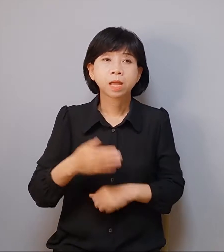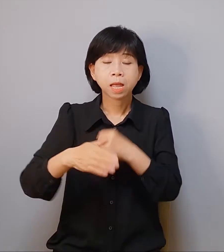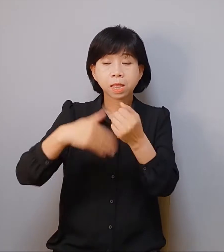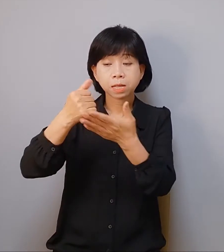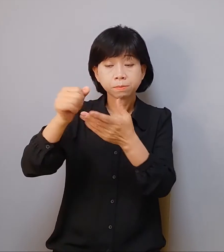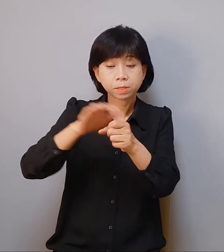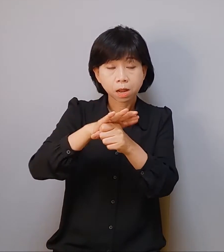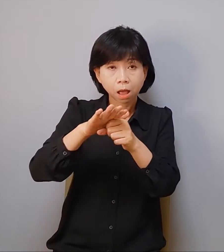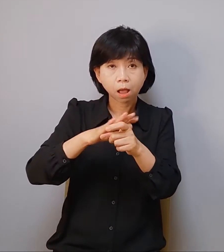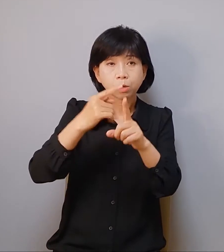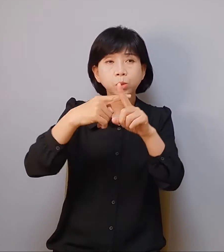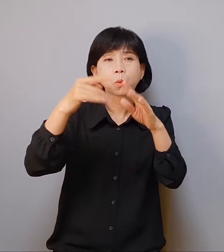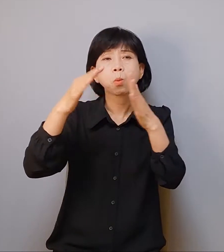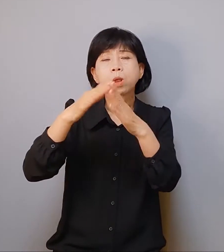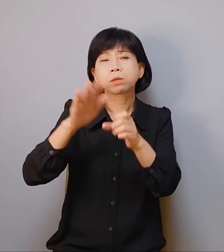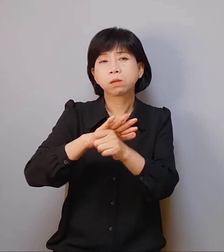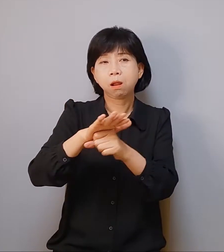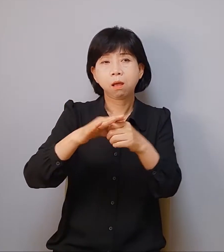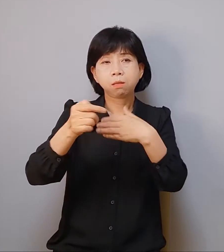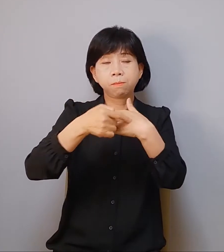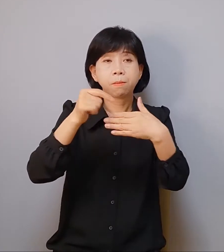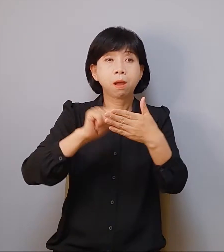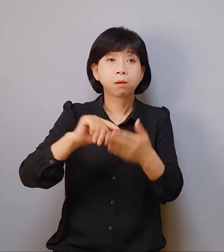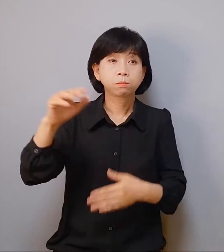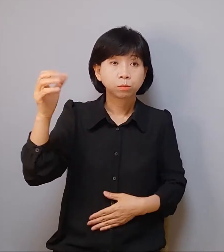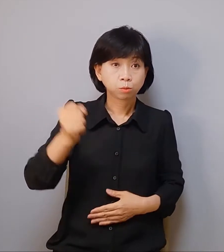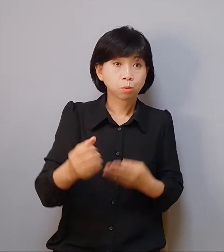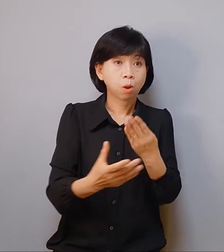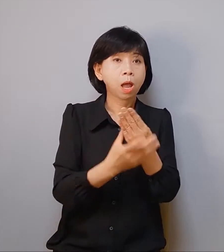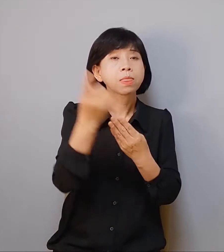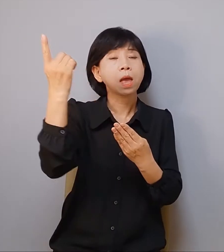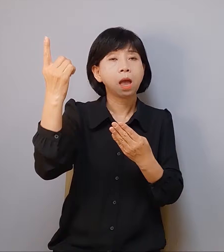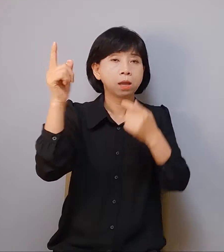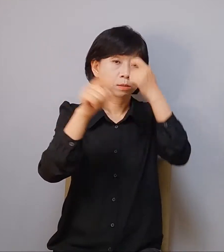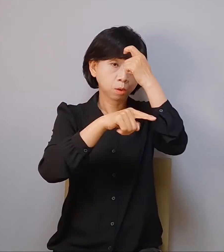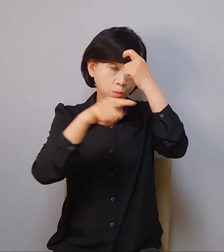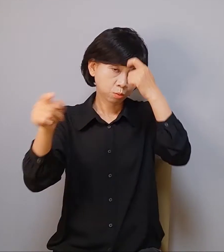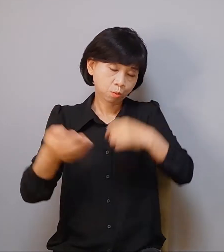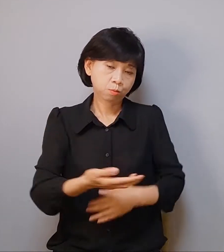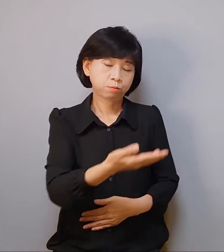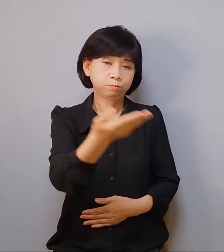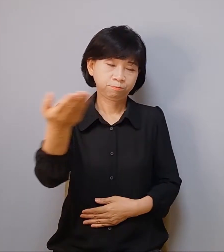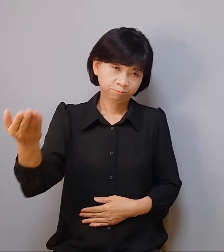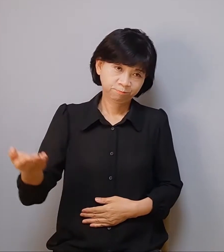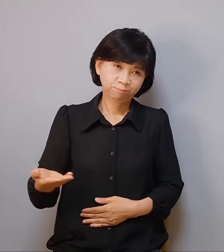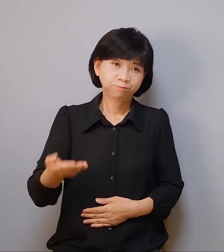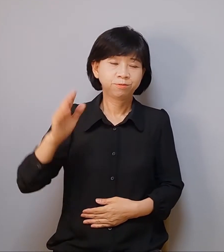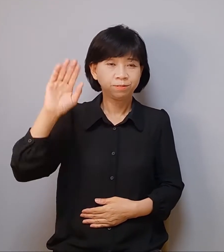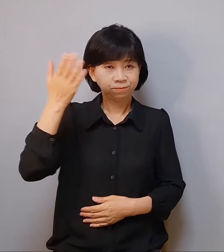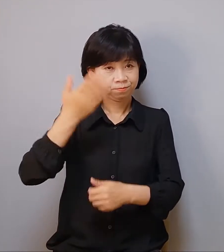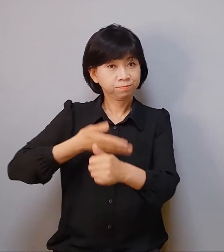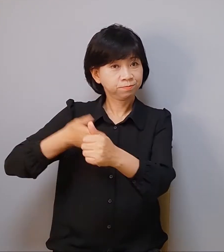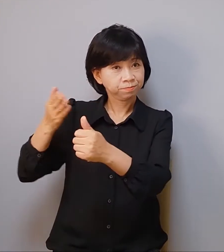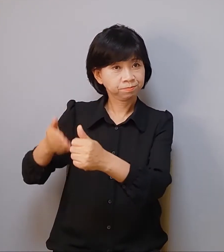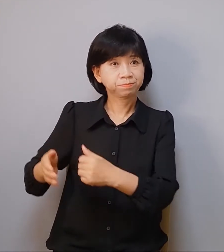하나님을 사랑하고 교회를 사랑하는 마음으로 하나 되는 성도 여러분 되시기 바랍니다.